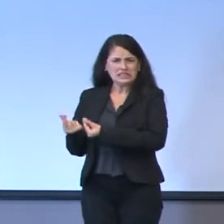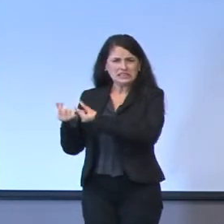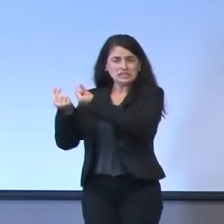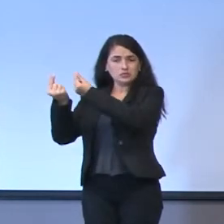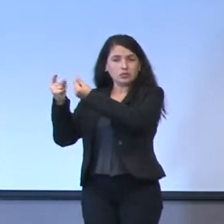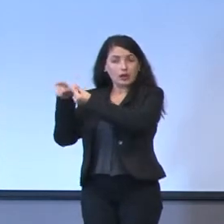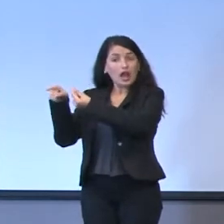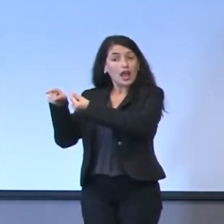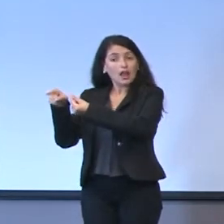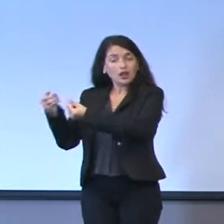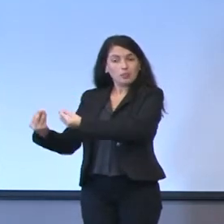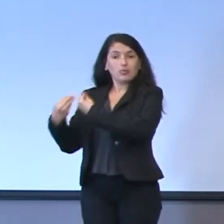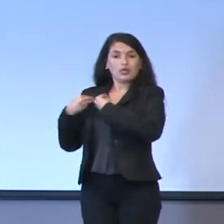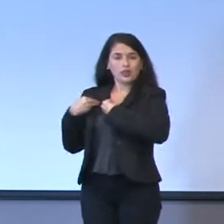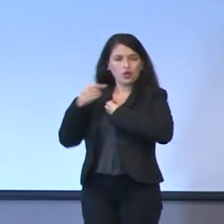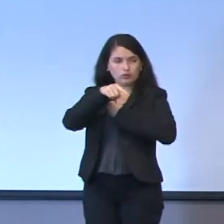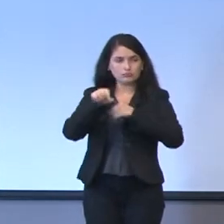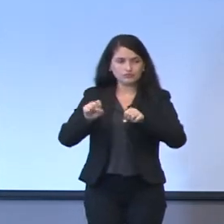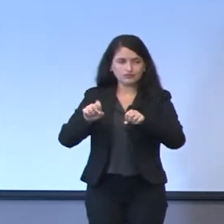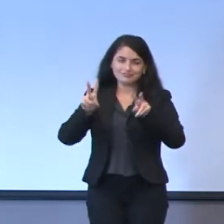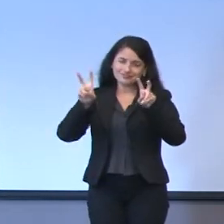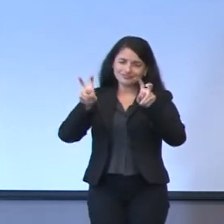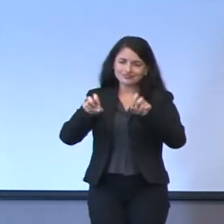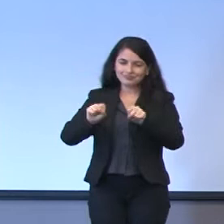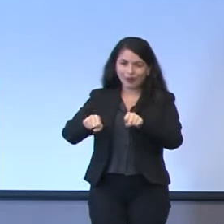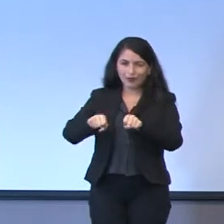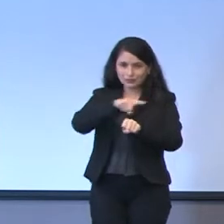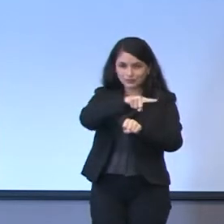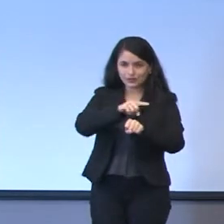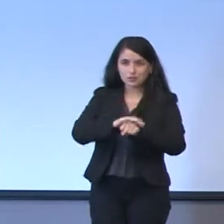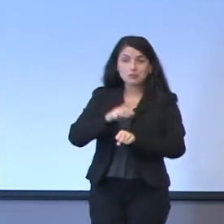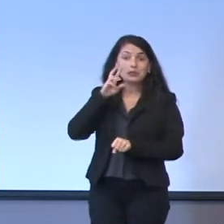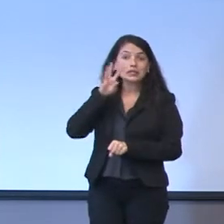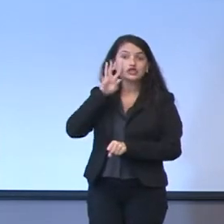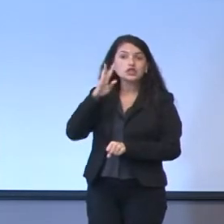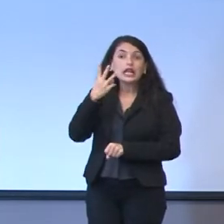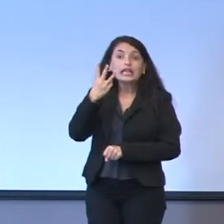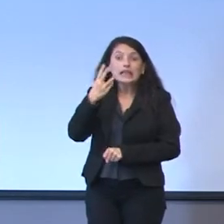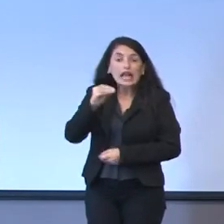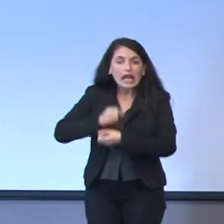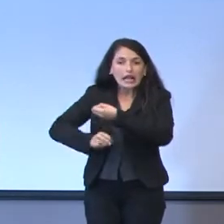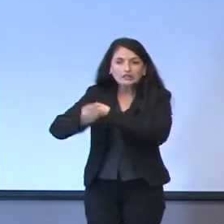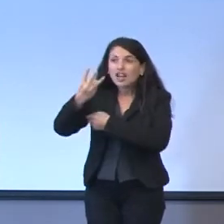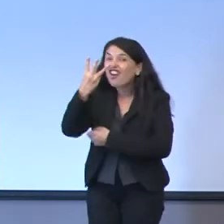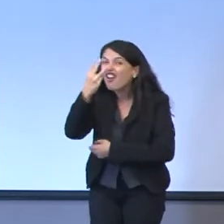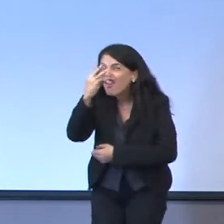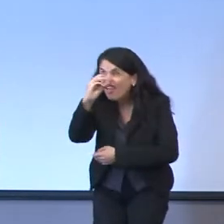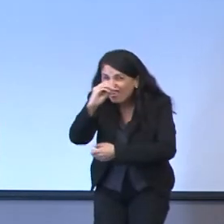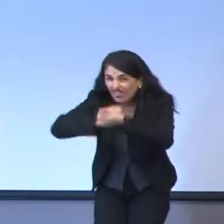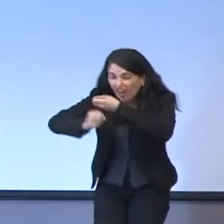deu uma motoca dessa. Isso há 30 anos, imagina, era como se fosse uma espaçonave.